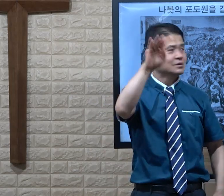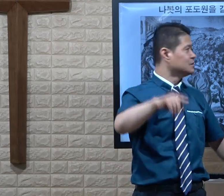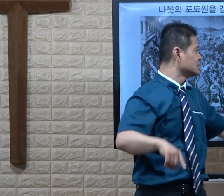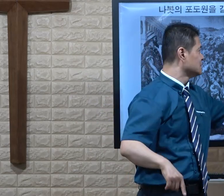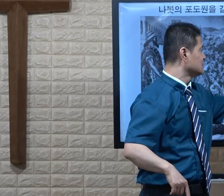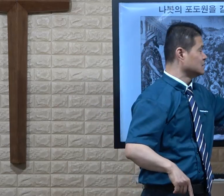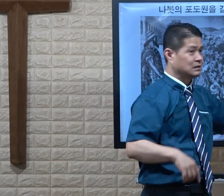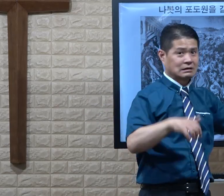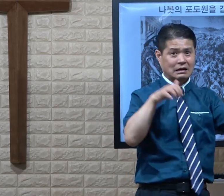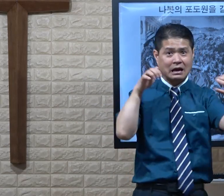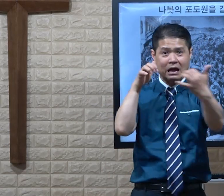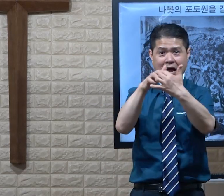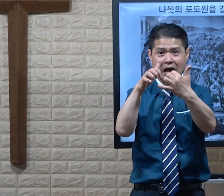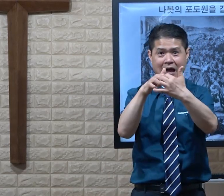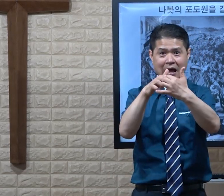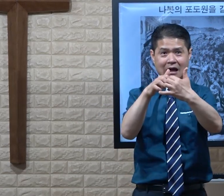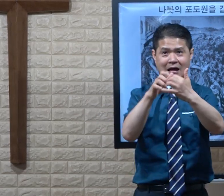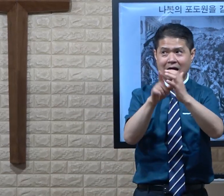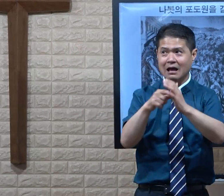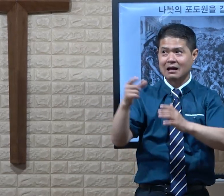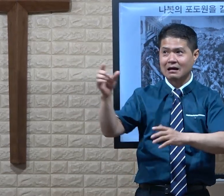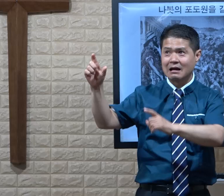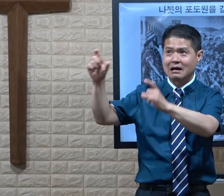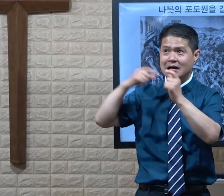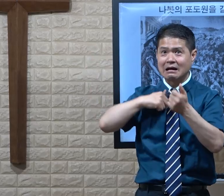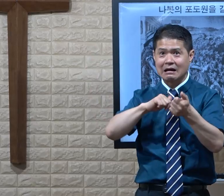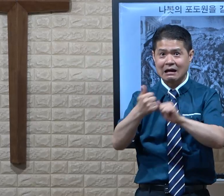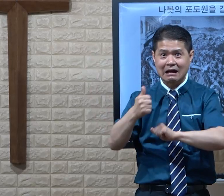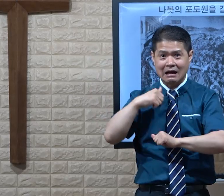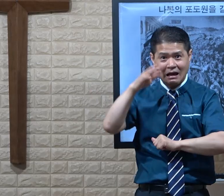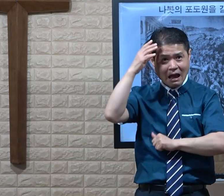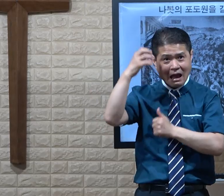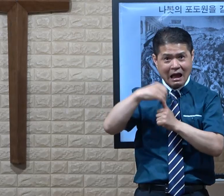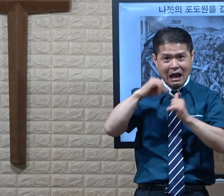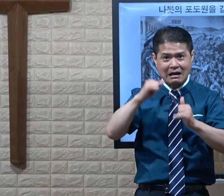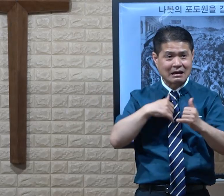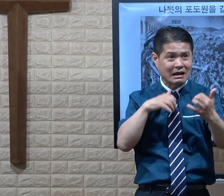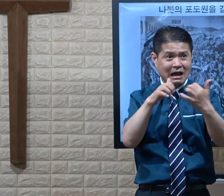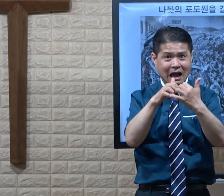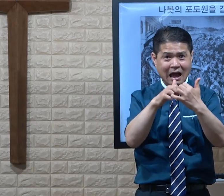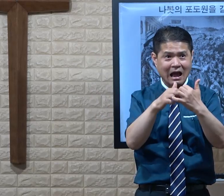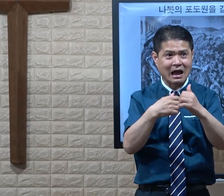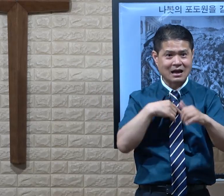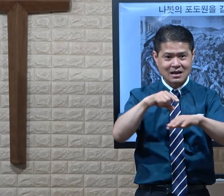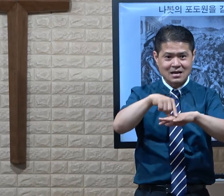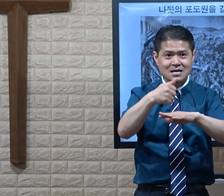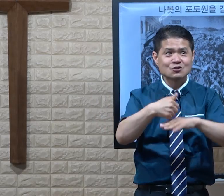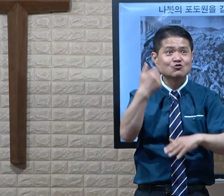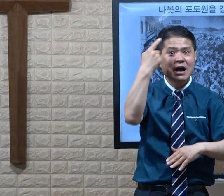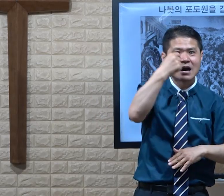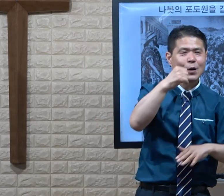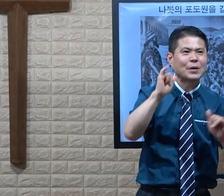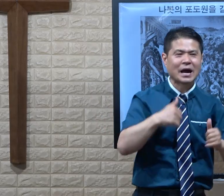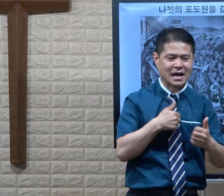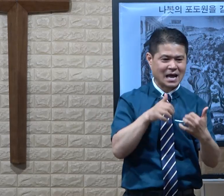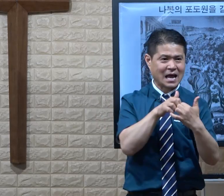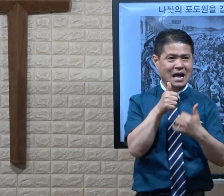나가버렸죠. 며칠 후에 전쟁이 발발했다는 소식을 듣고 자신이 죽을까봐